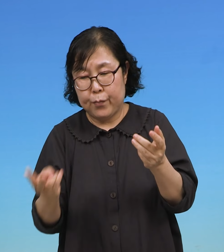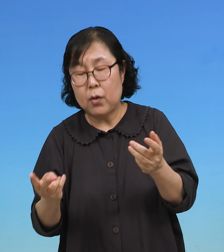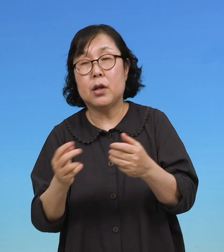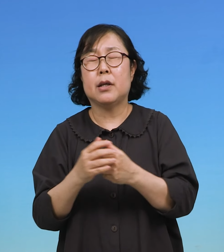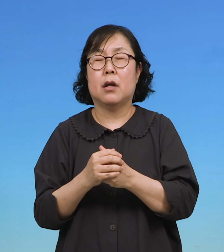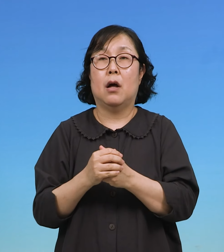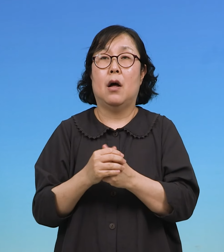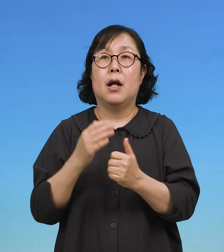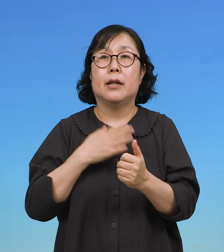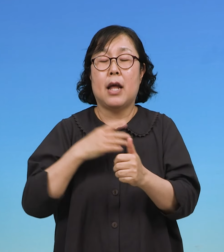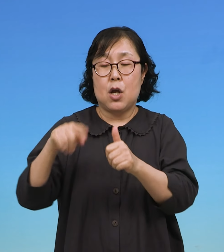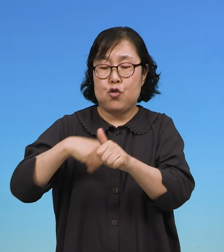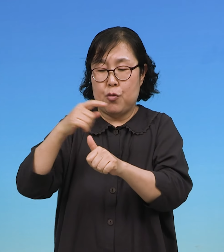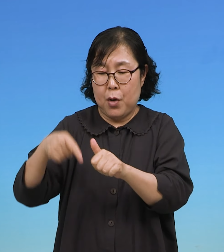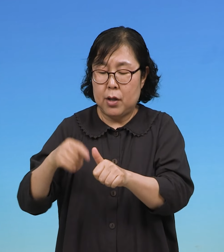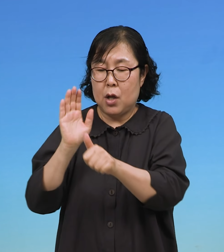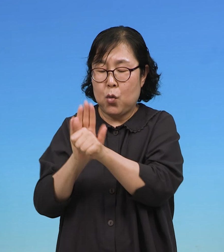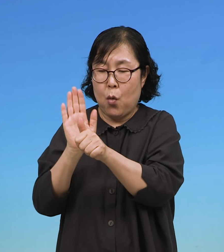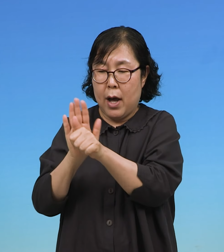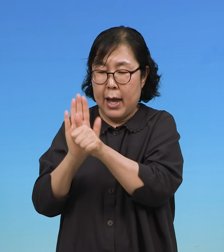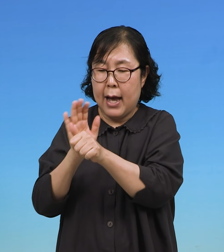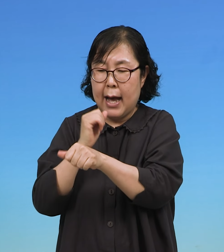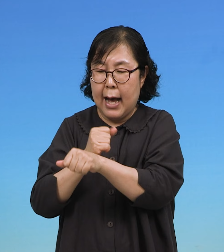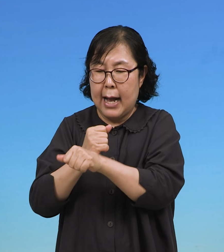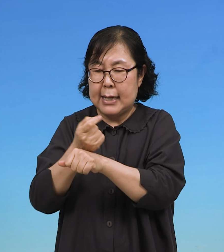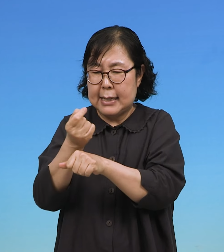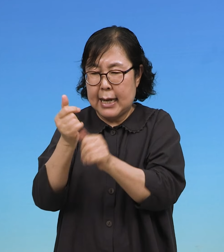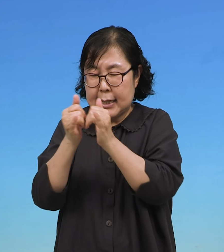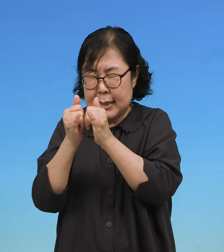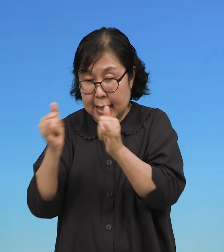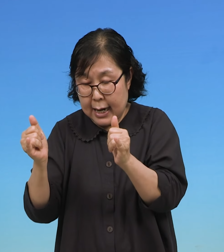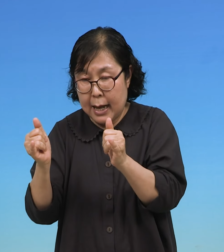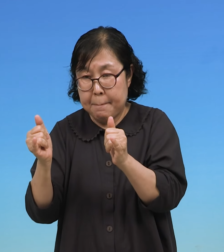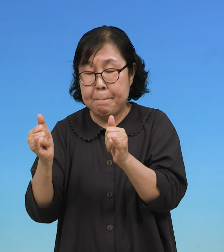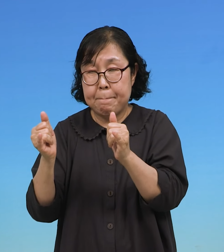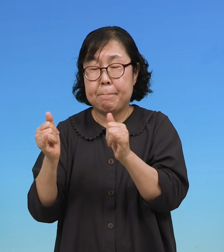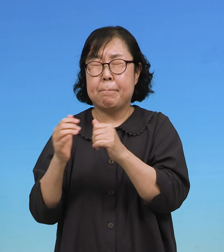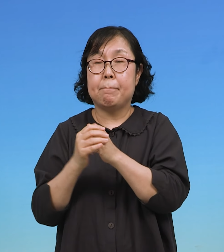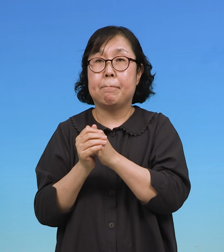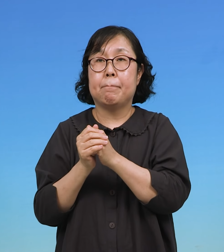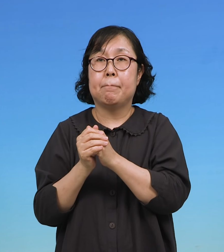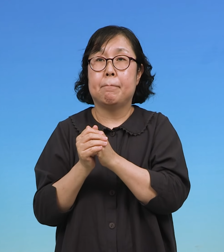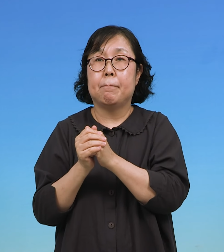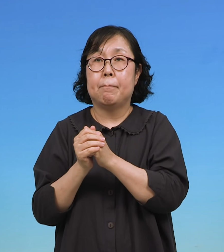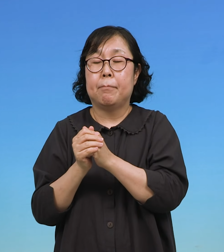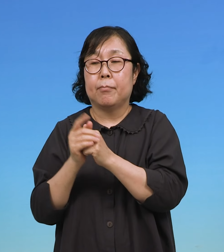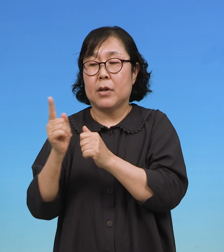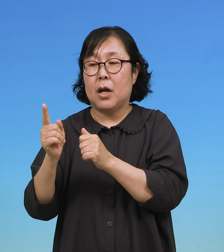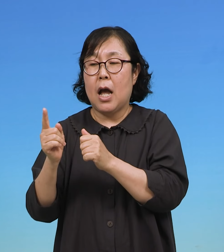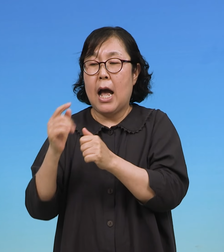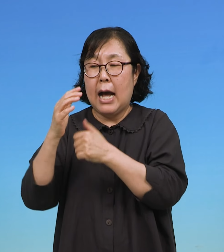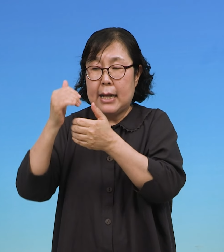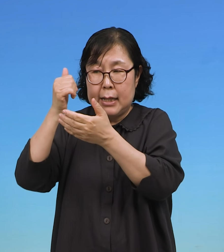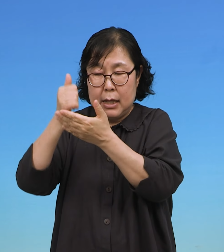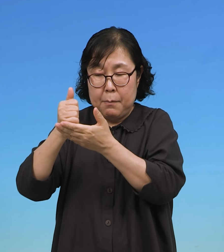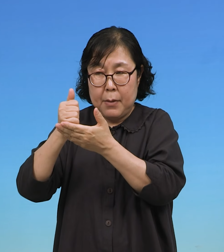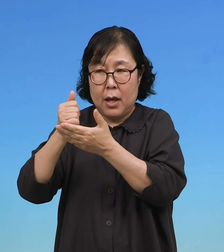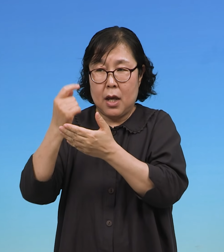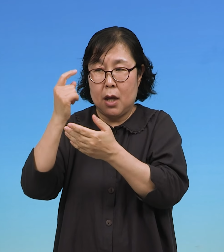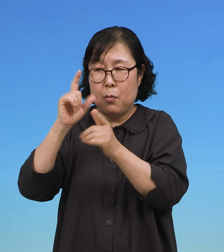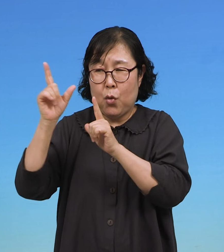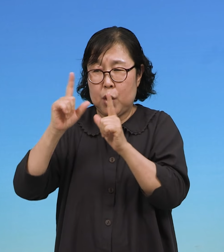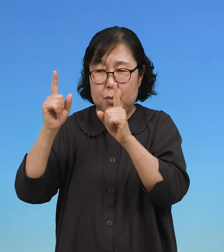내 주변에 내가 도와야 될 어떤 작은 한 사람, 그 하나님의 변장하고 찾아오신 천사인지